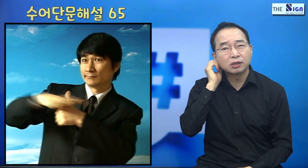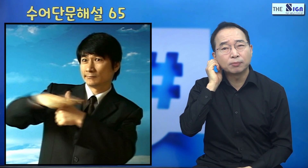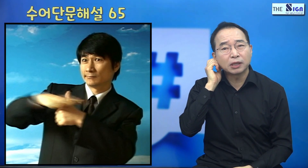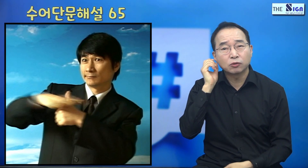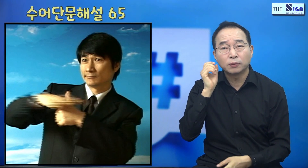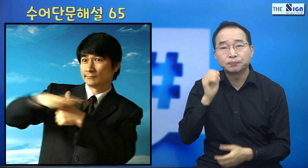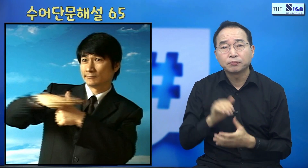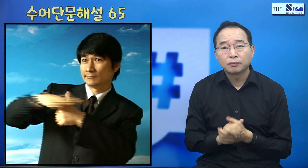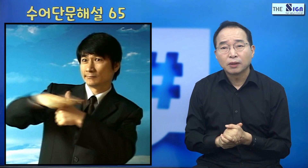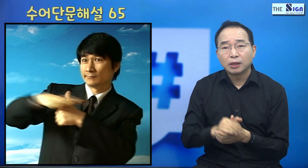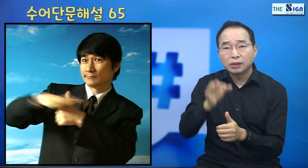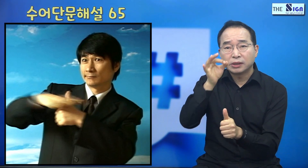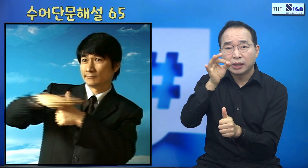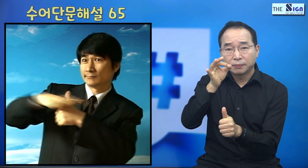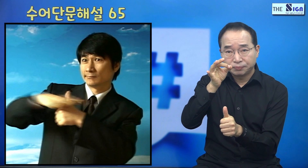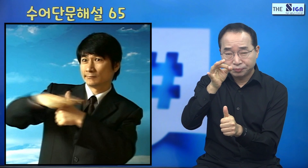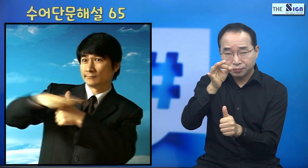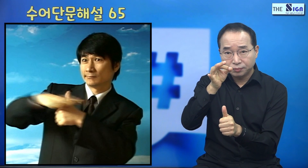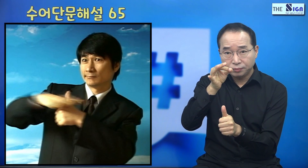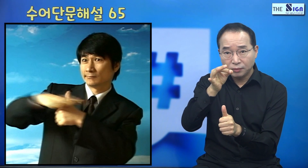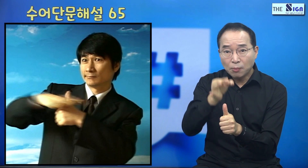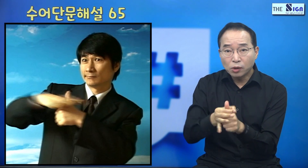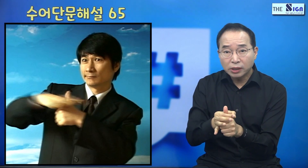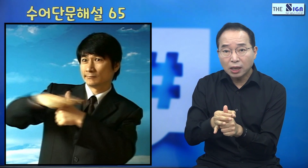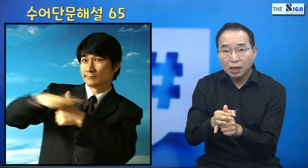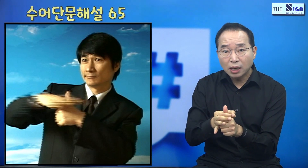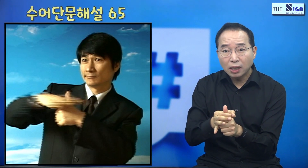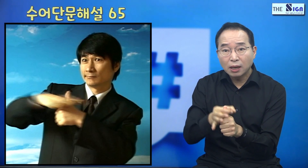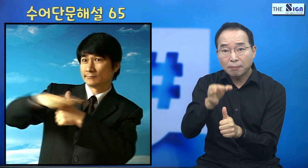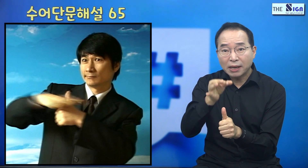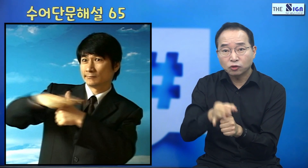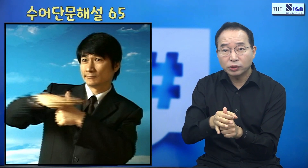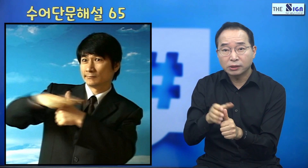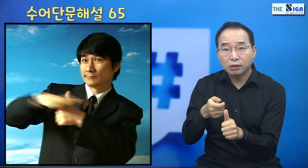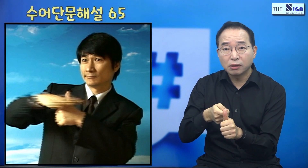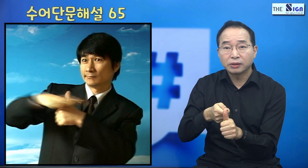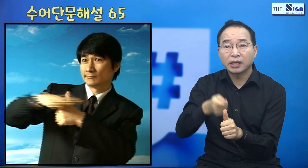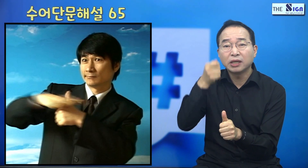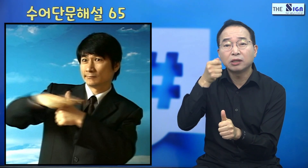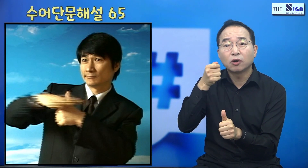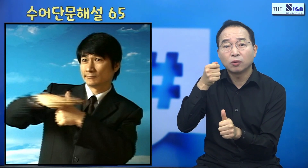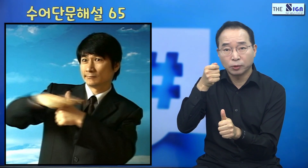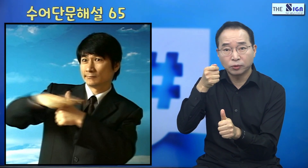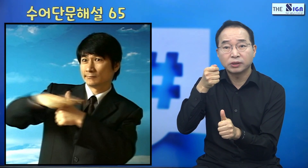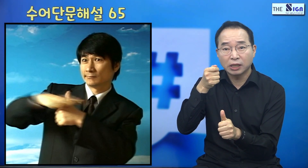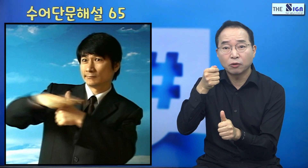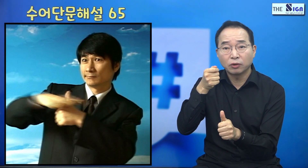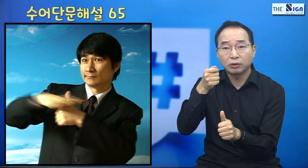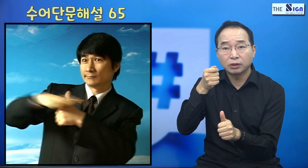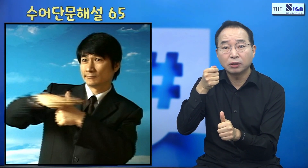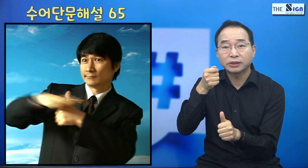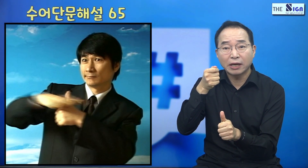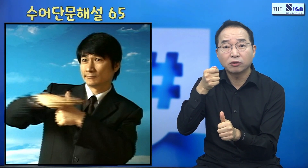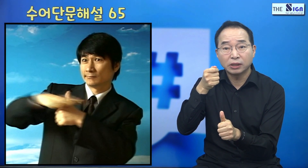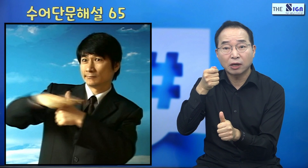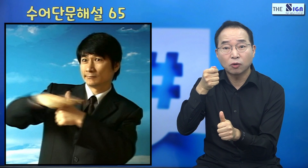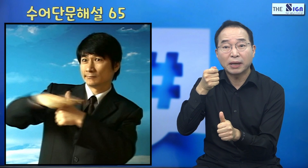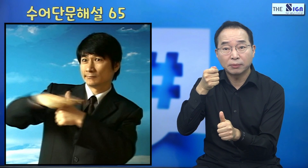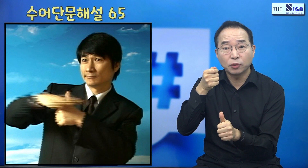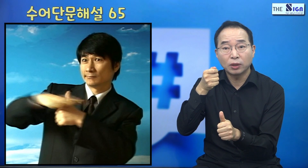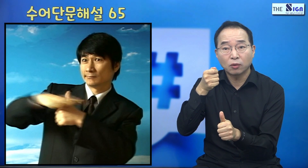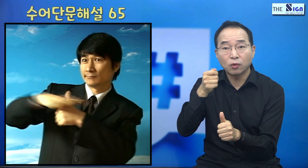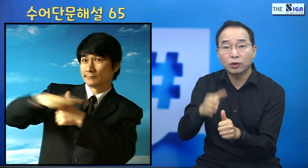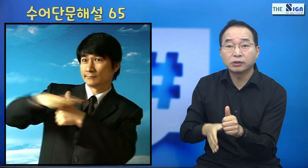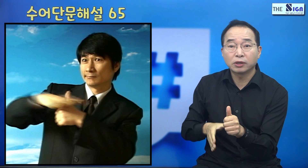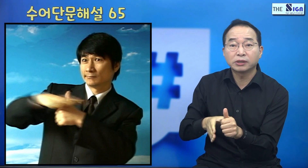맞아서 그것보다도 이제 목에다가 밧줄에서 땡기는 걸로 보통 이제 사형이라고